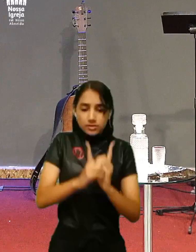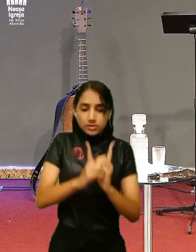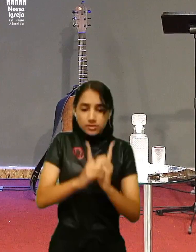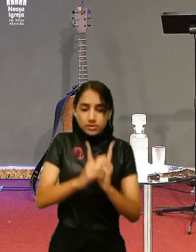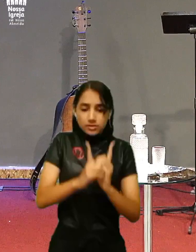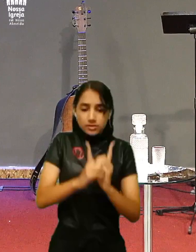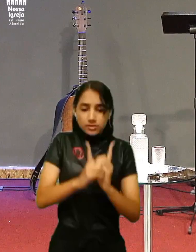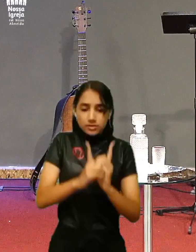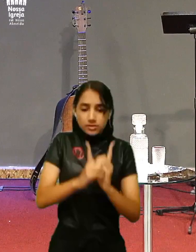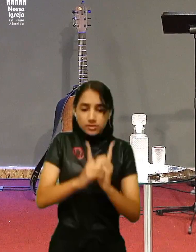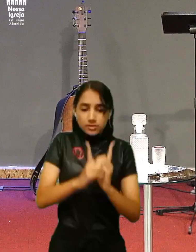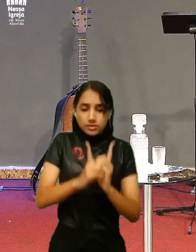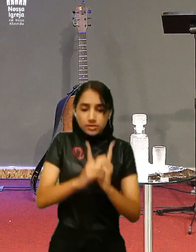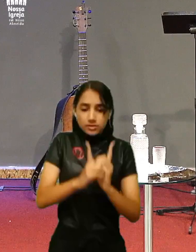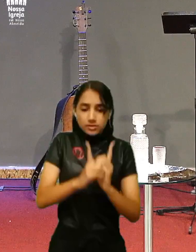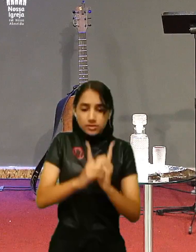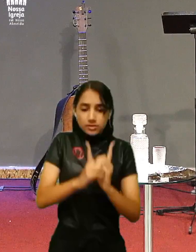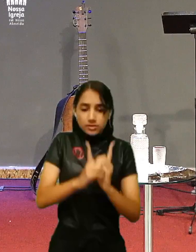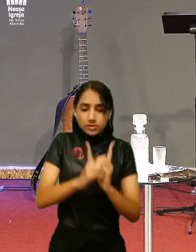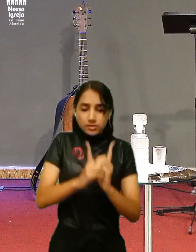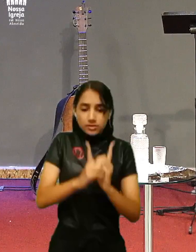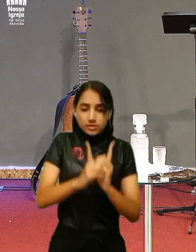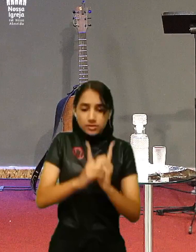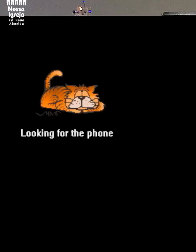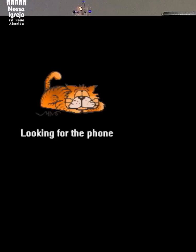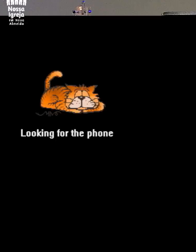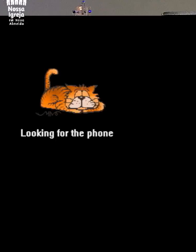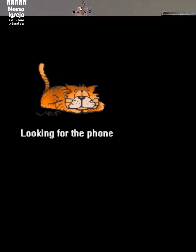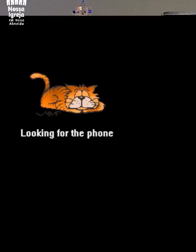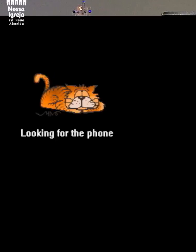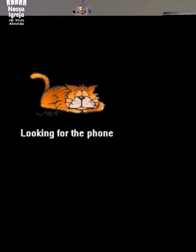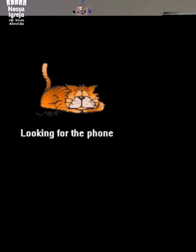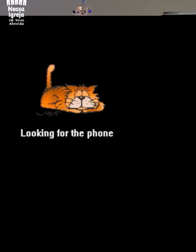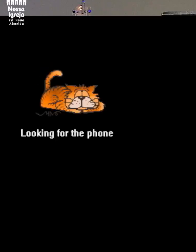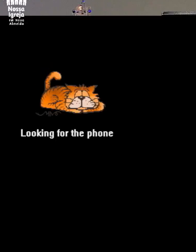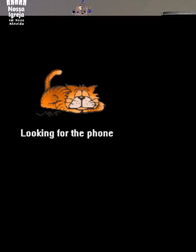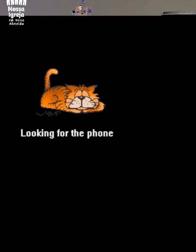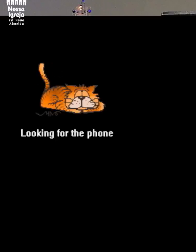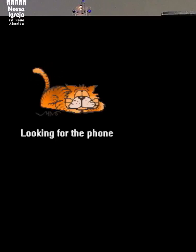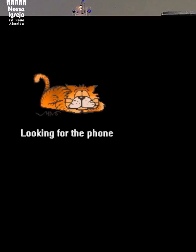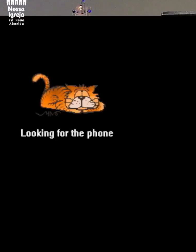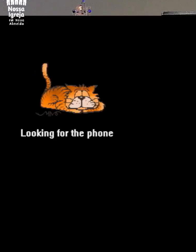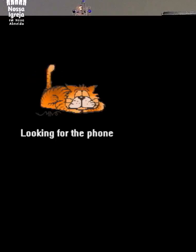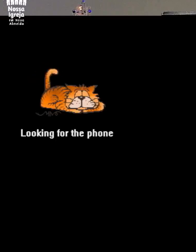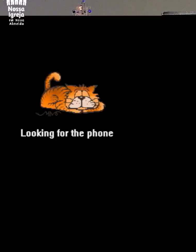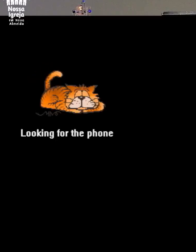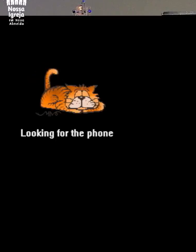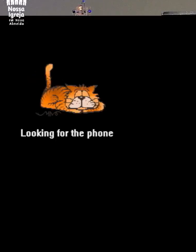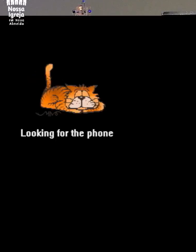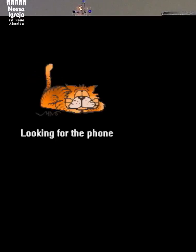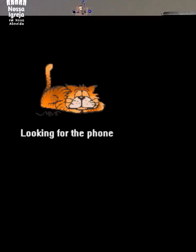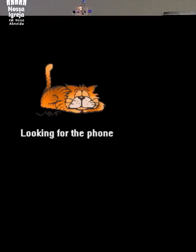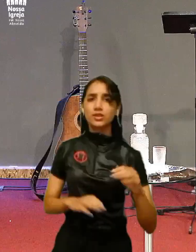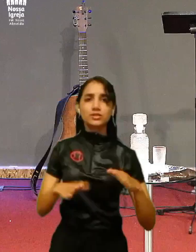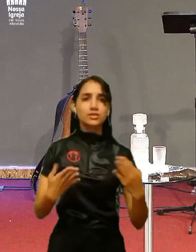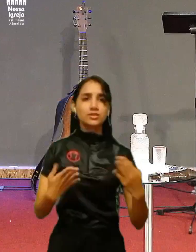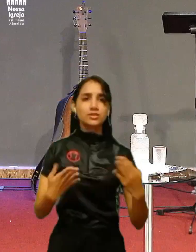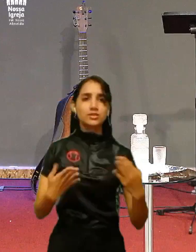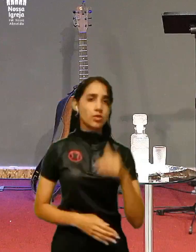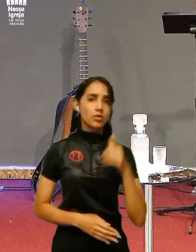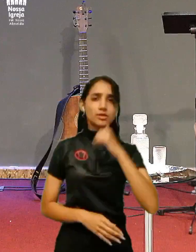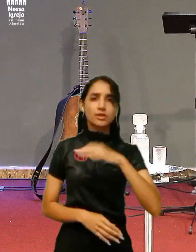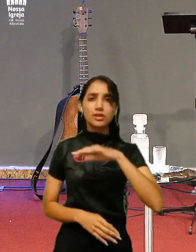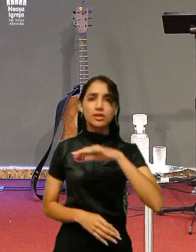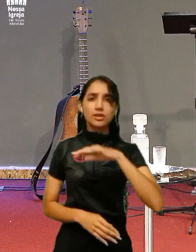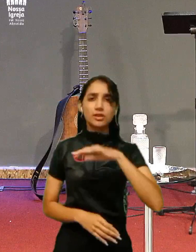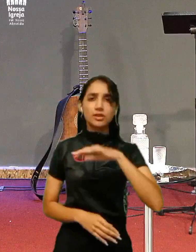ele começa a fazer massagem cardíaca, chorando e gritando: ele está morto, ele está morto. A mãe sai desesperada para